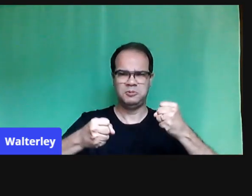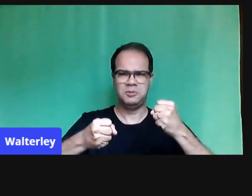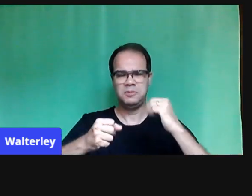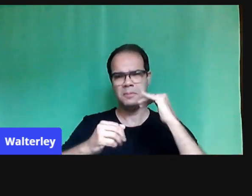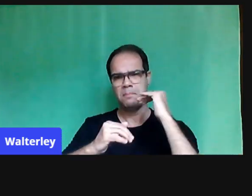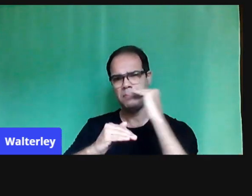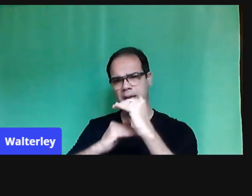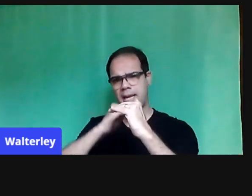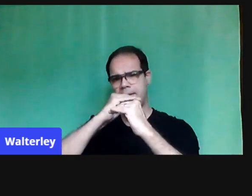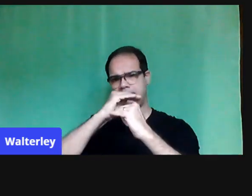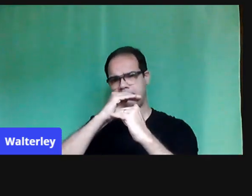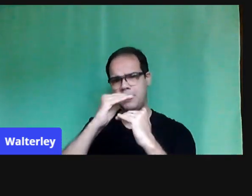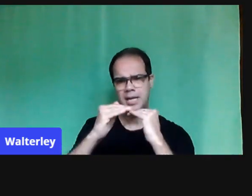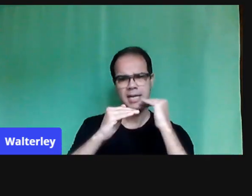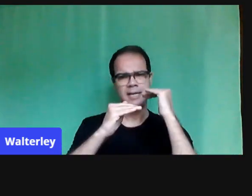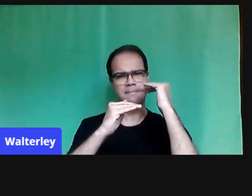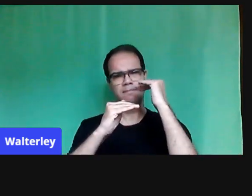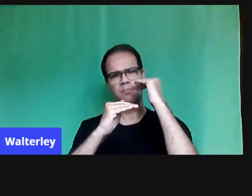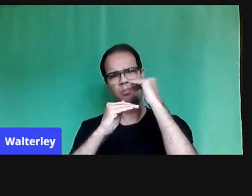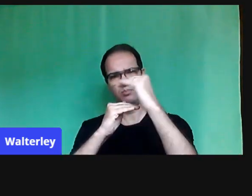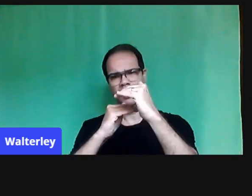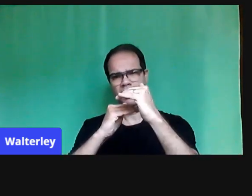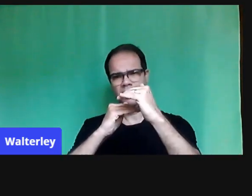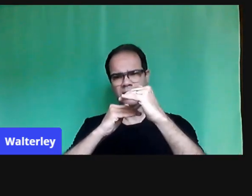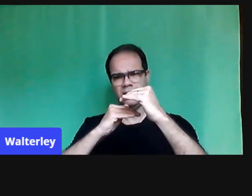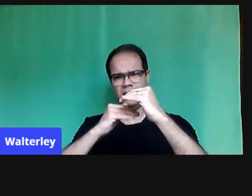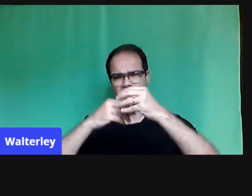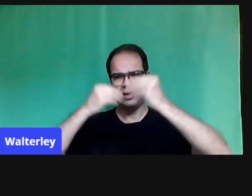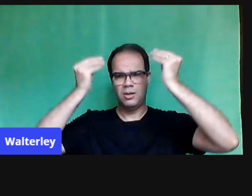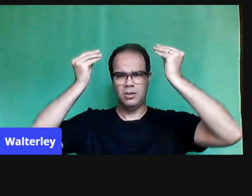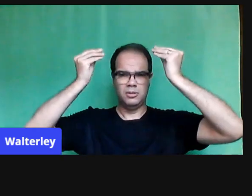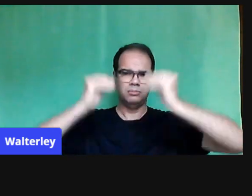construir, esperançar é não desistir.